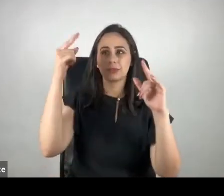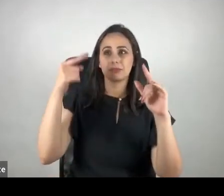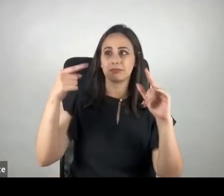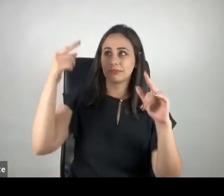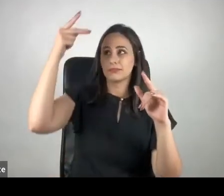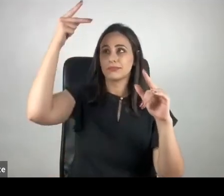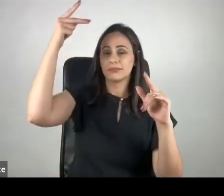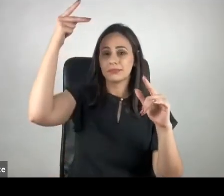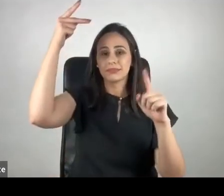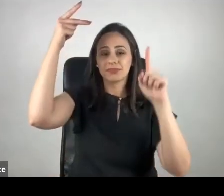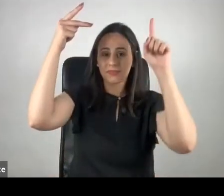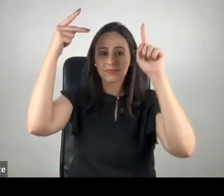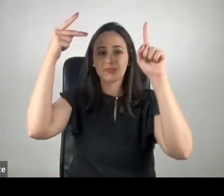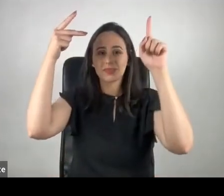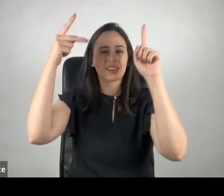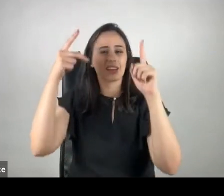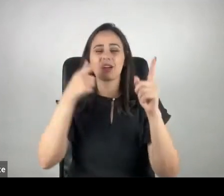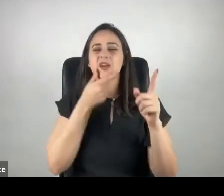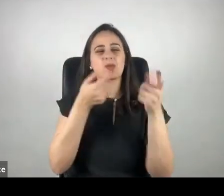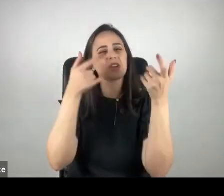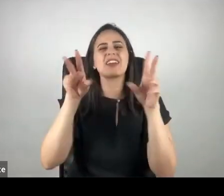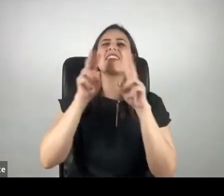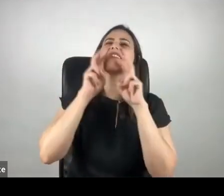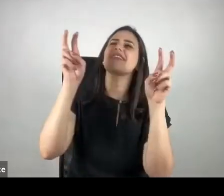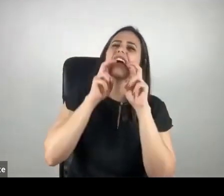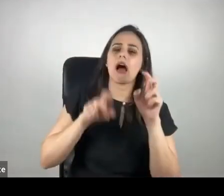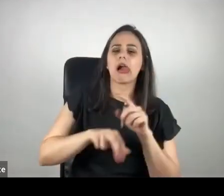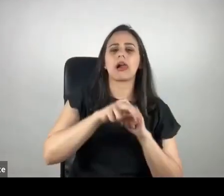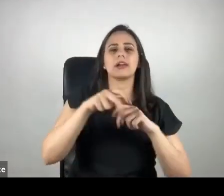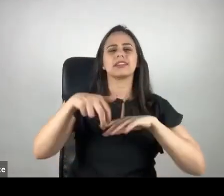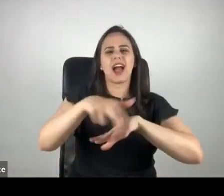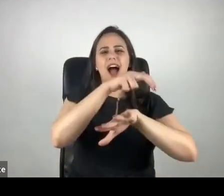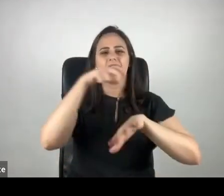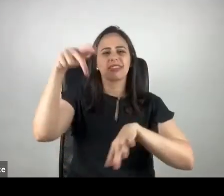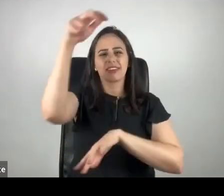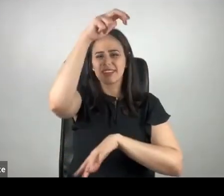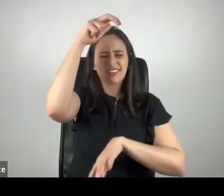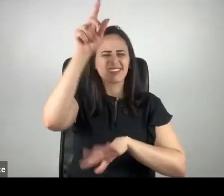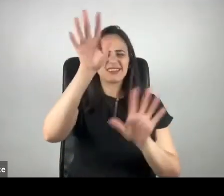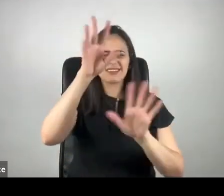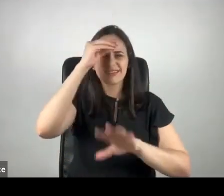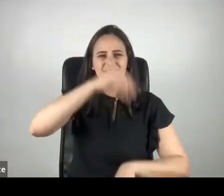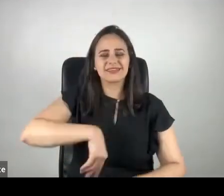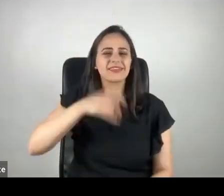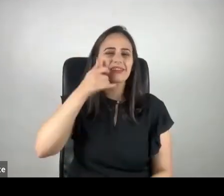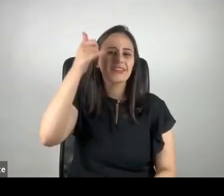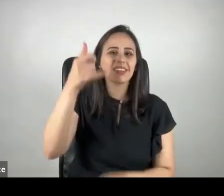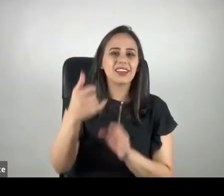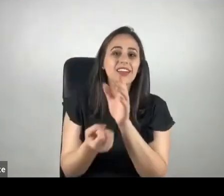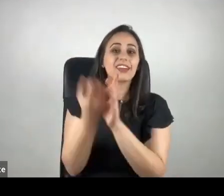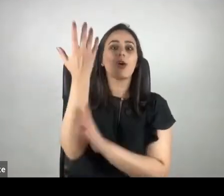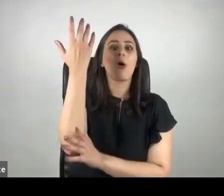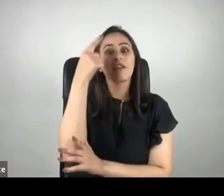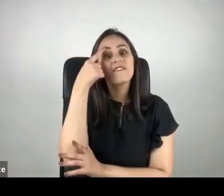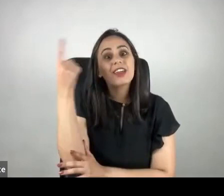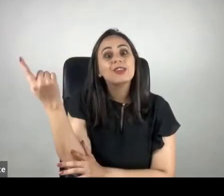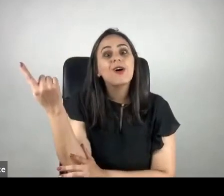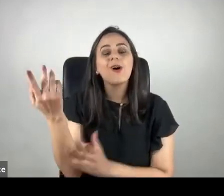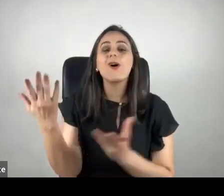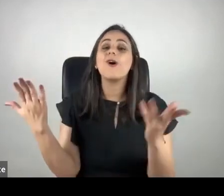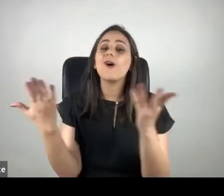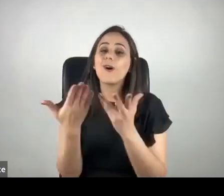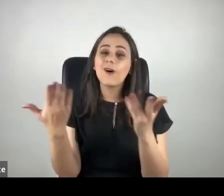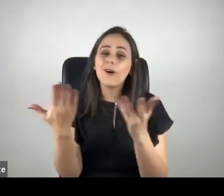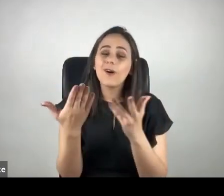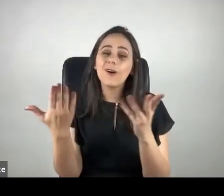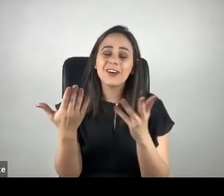surdez leve, em vez de ele ficar gritando, subindo, descendo, ele criou o telefone, que hoje, o tempo todo,